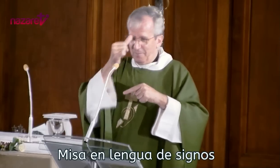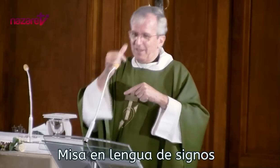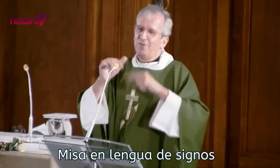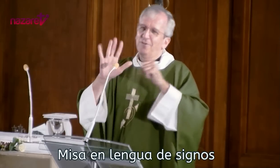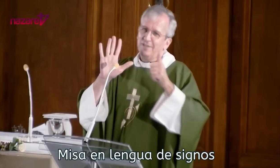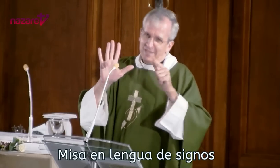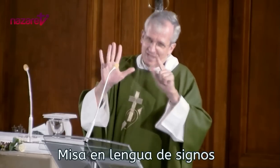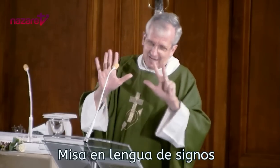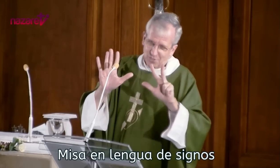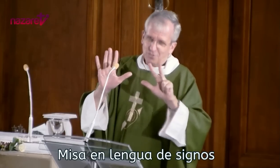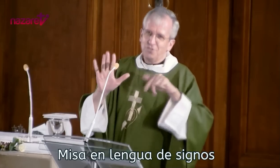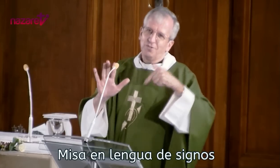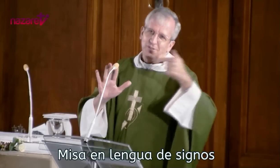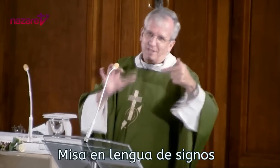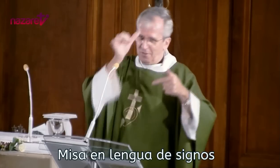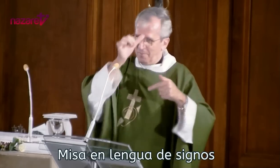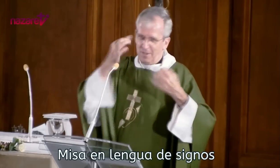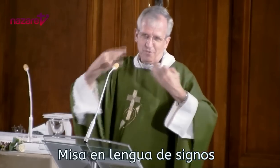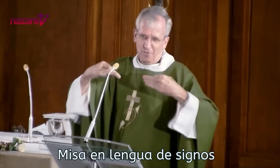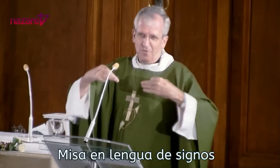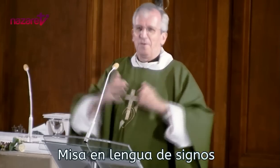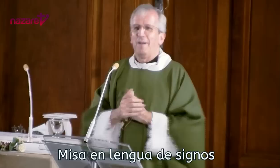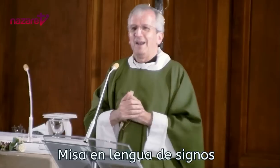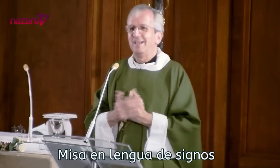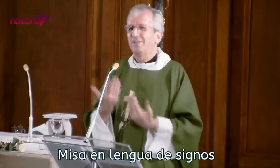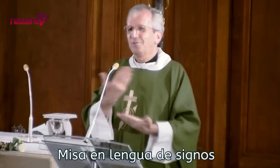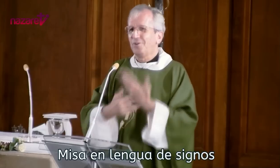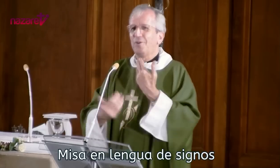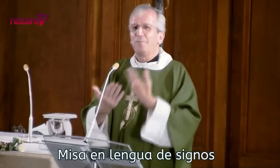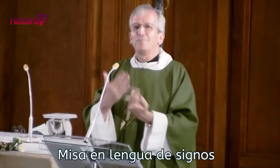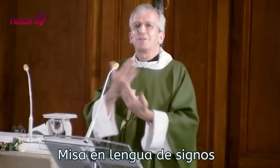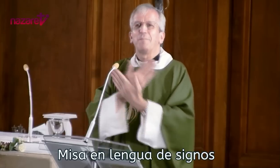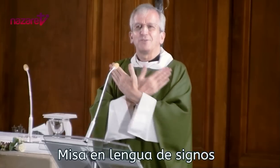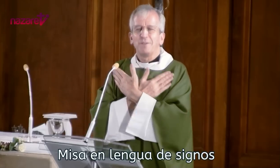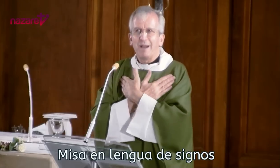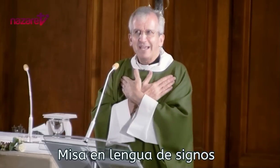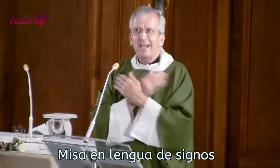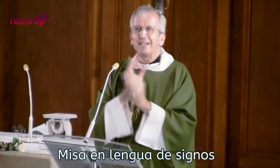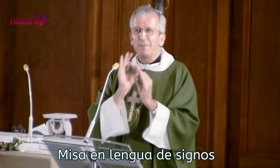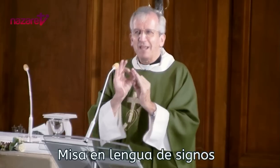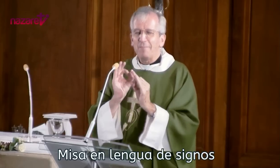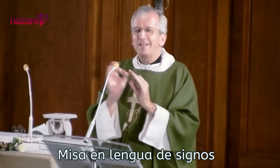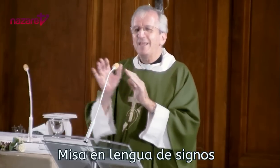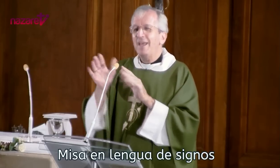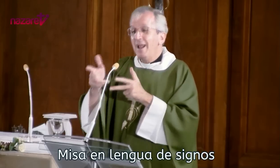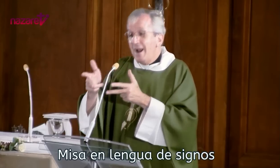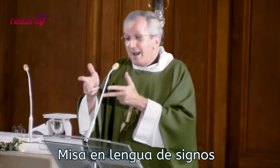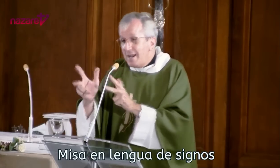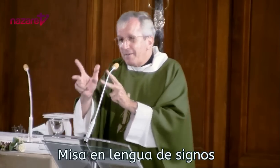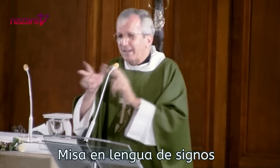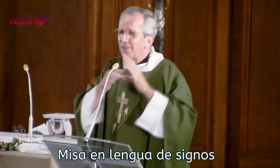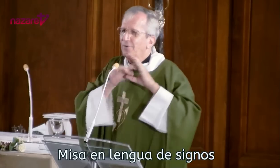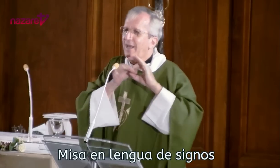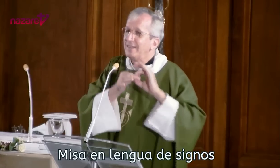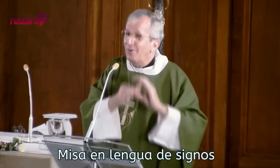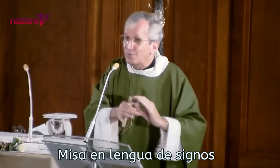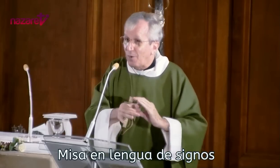domingo, y a las 8 y el domingo normal. Todo lo ponemos en manos de María, especialmente libertadora de los